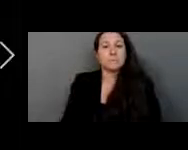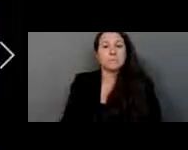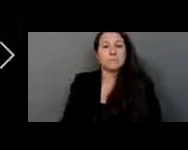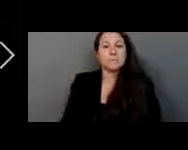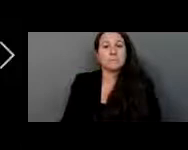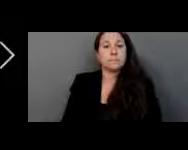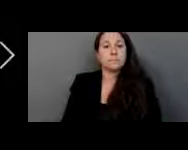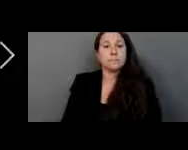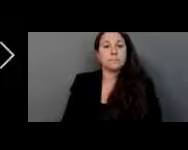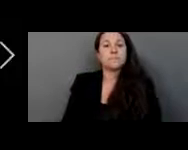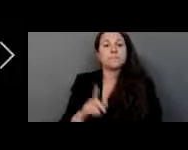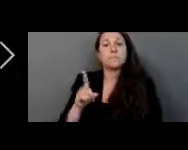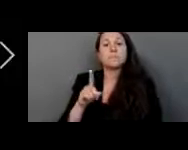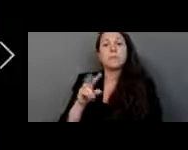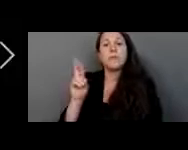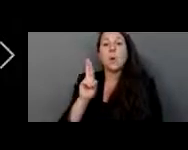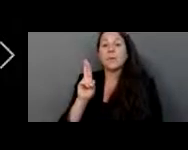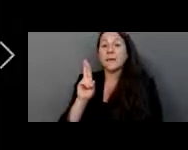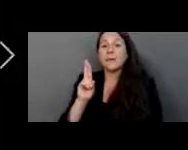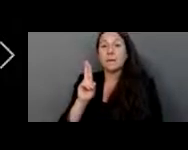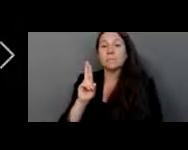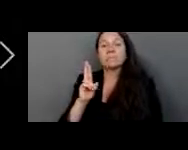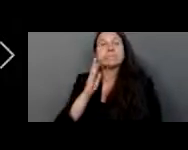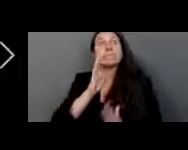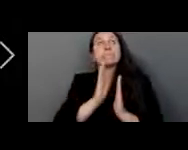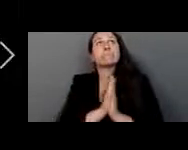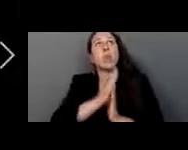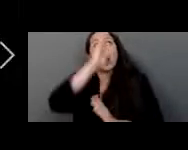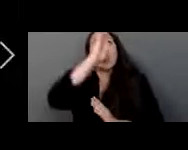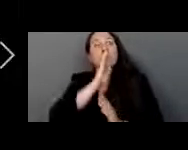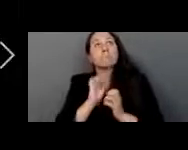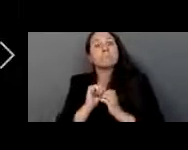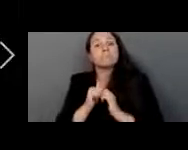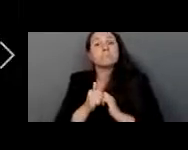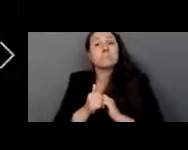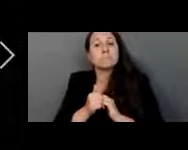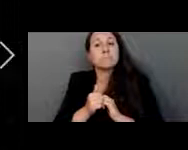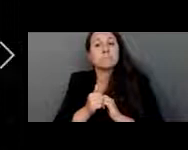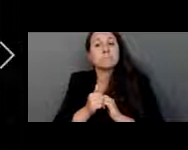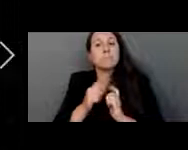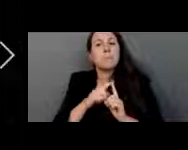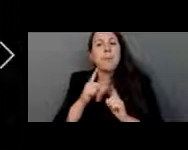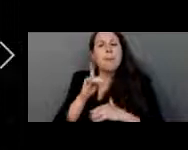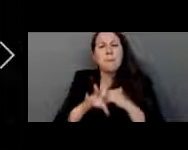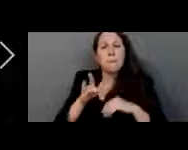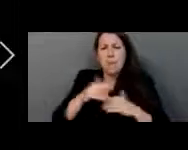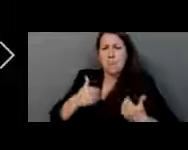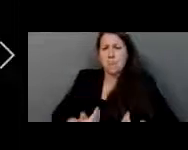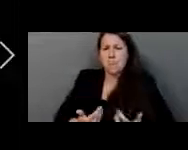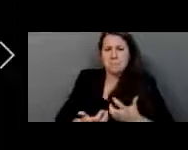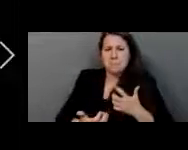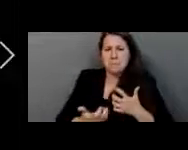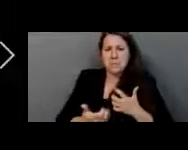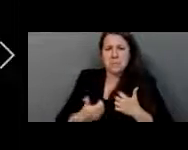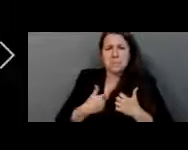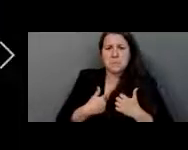implore la lune de la transformer en humaine. Plus tard dans l'opéra, on s'aperçoit que le monde des humains ne lui convient pas.